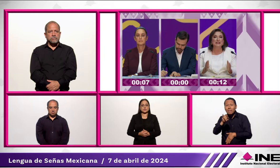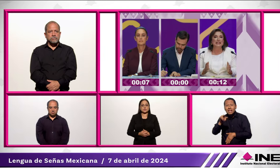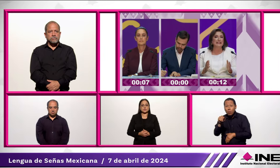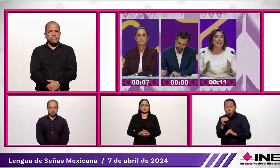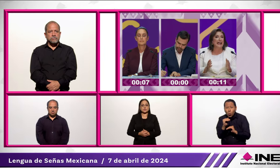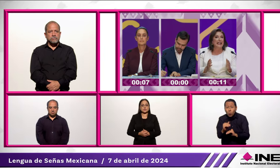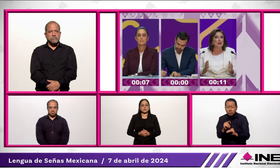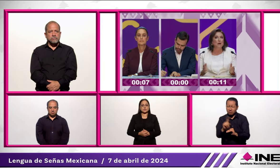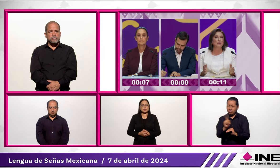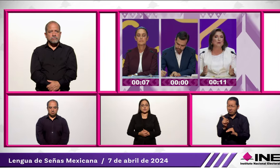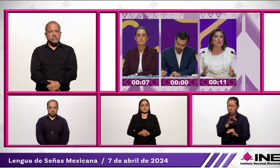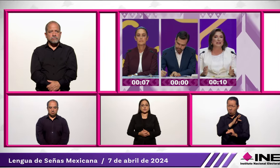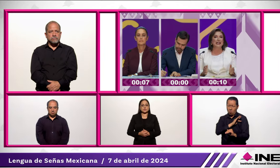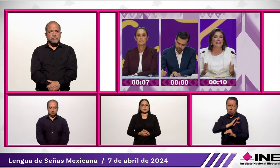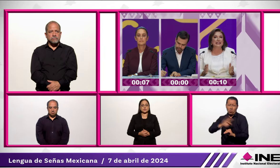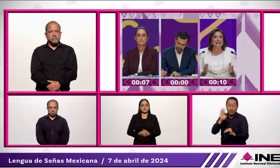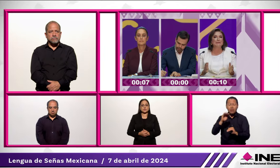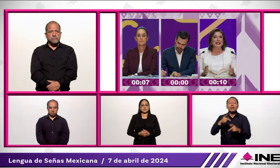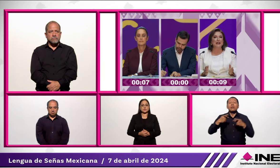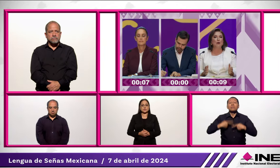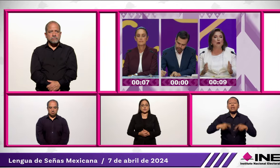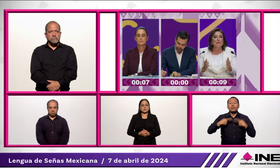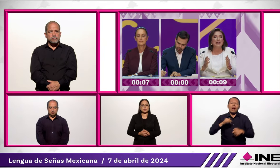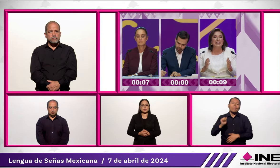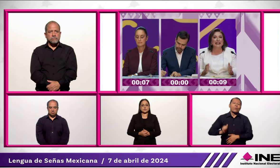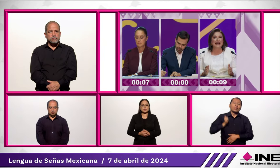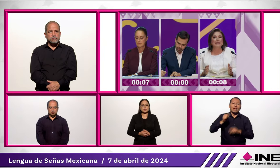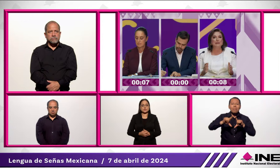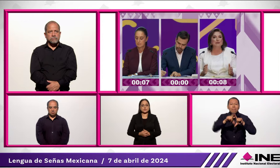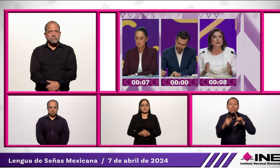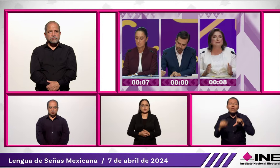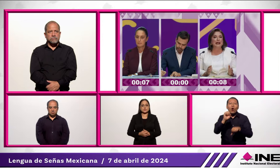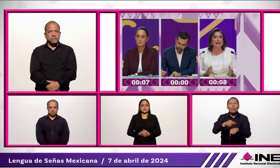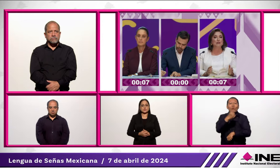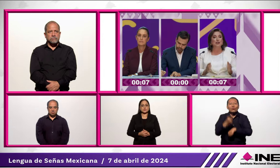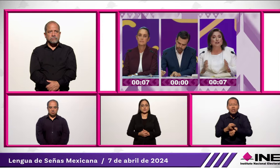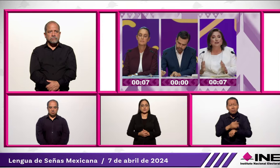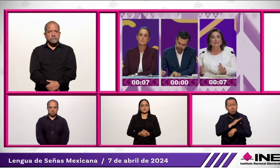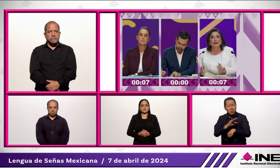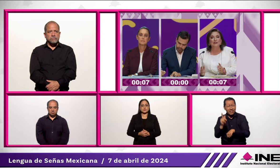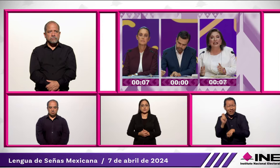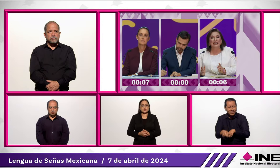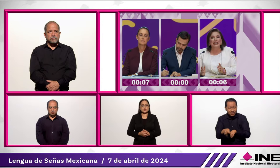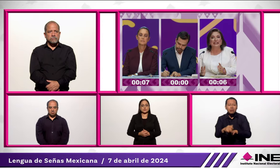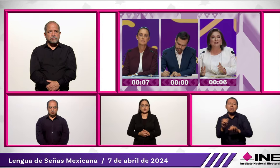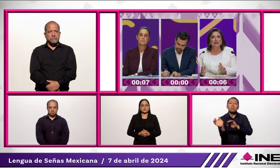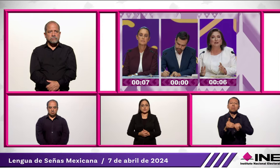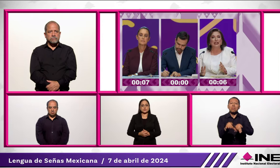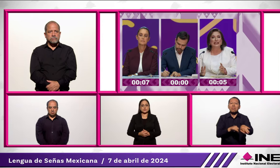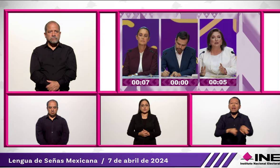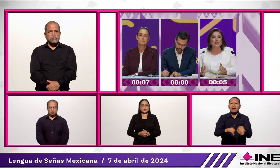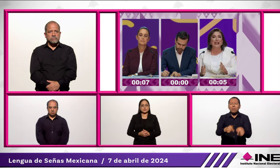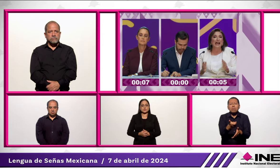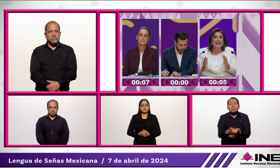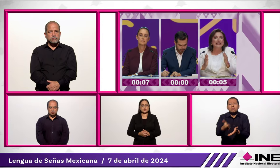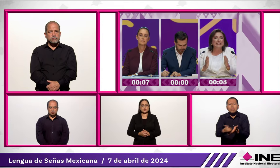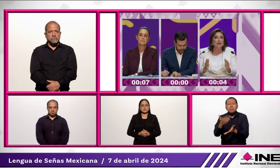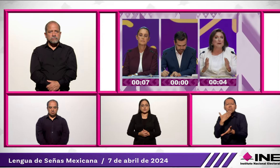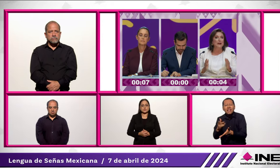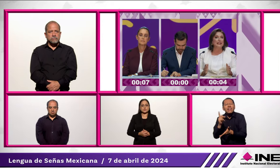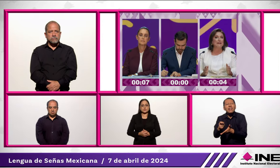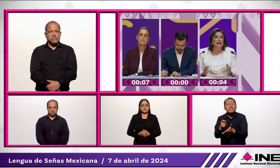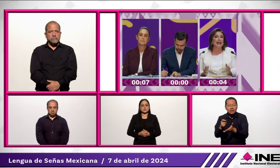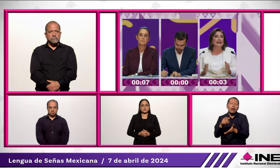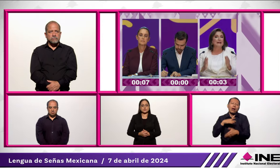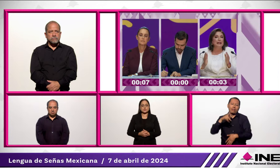pudieran aprovechar esta enorme oportunidad que tiene México para atraer empleos bien pagados. Son empleos relacionados con la tecnología y es en